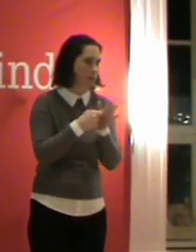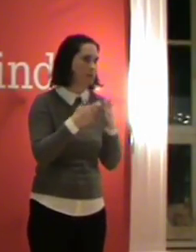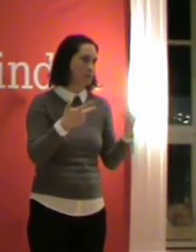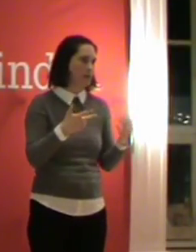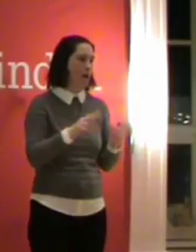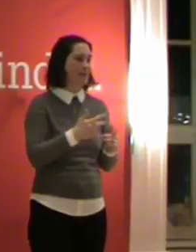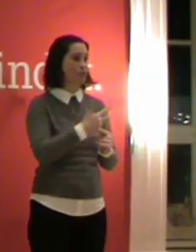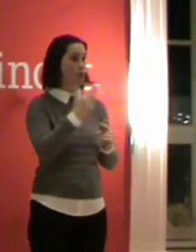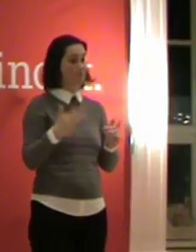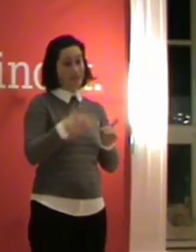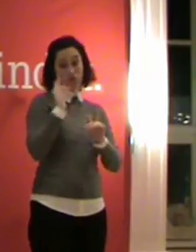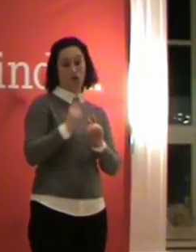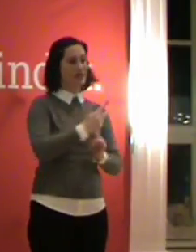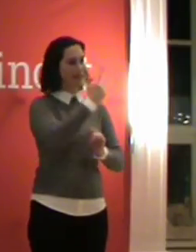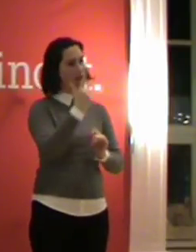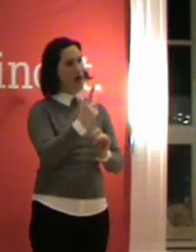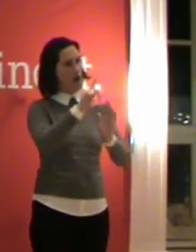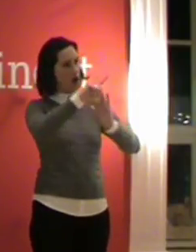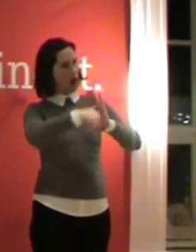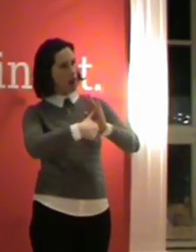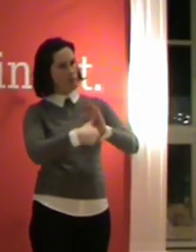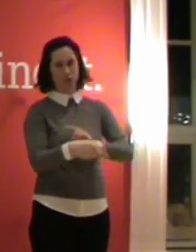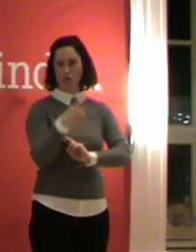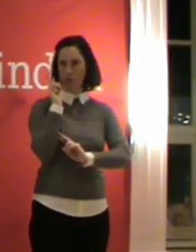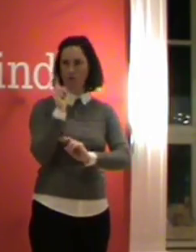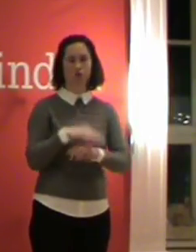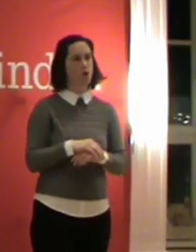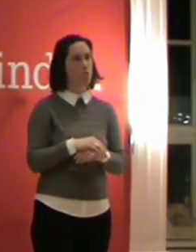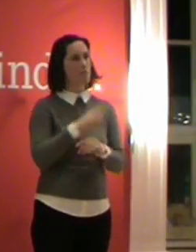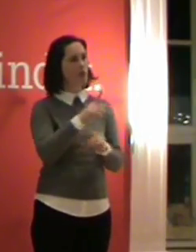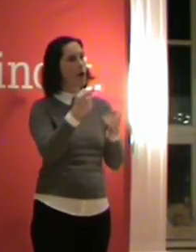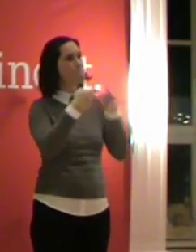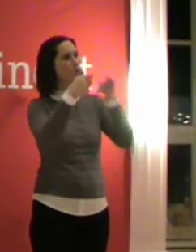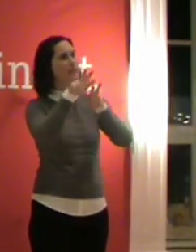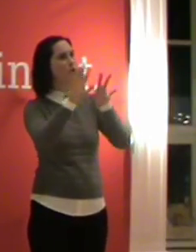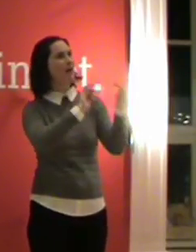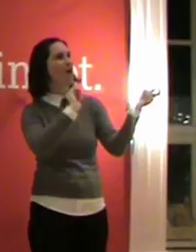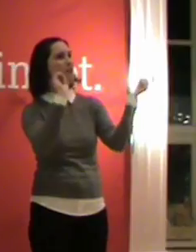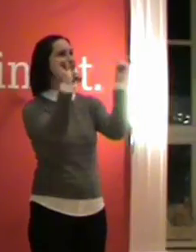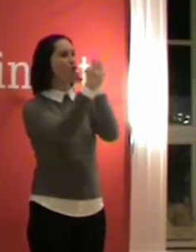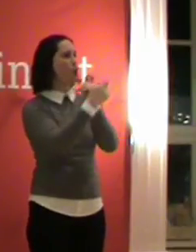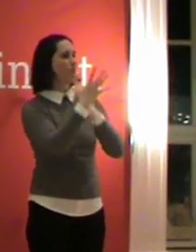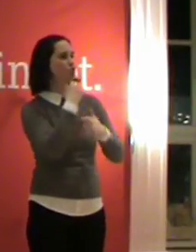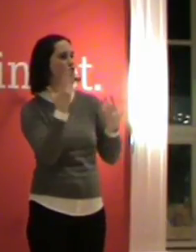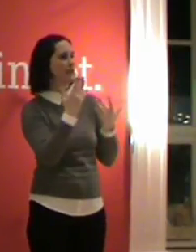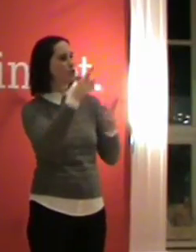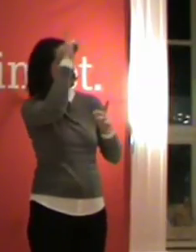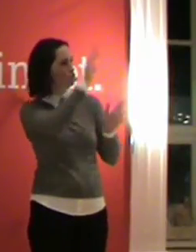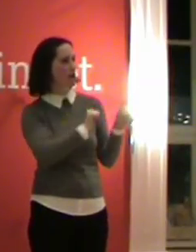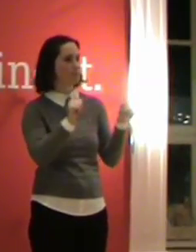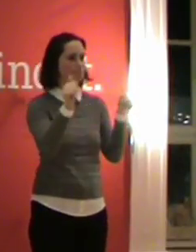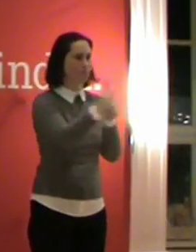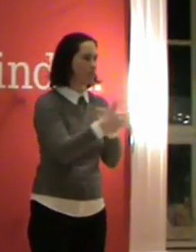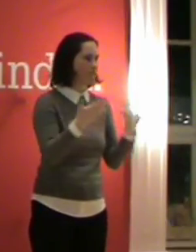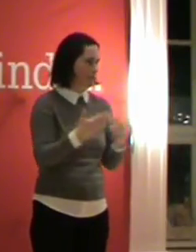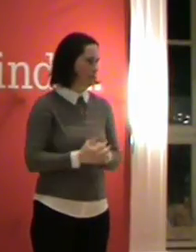den 3,5 Jahren, wenn man mal zurückblickt, was waren eigentlich die großen Reformvorhaben? Wo ist denn Deutschland wirklich vorangebracht worden? Es